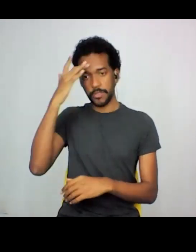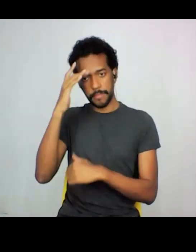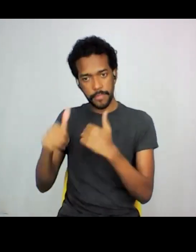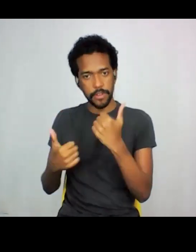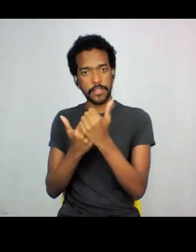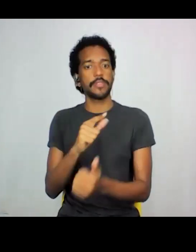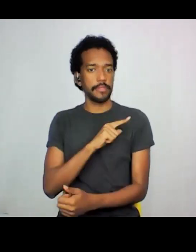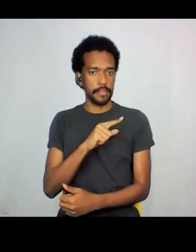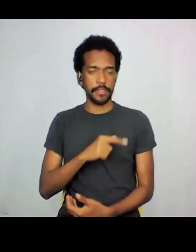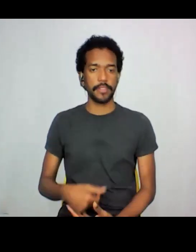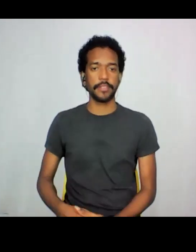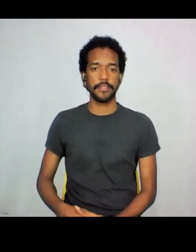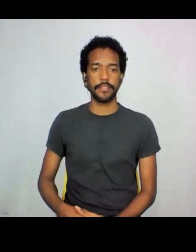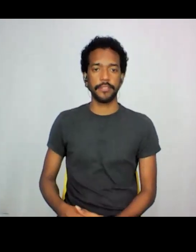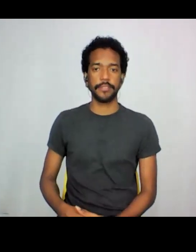é,